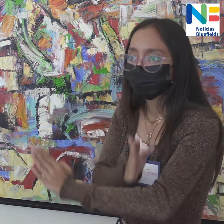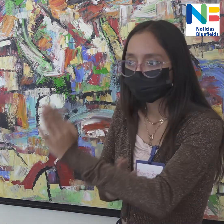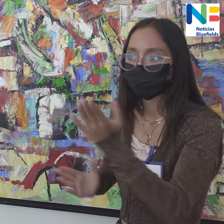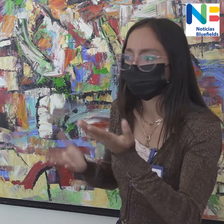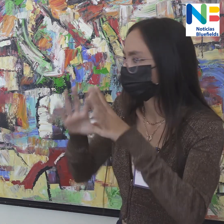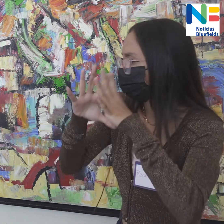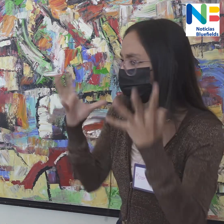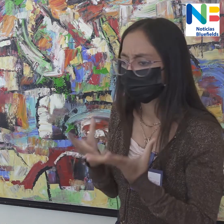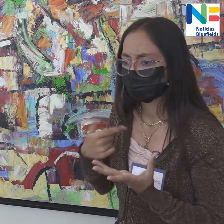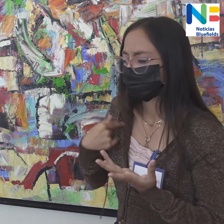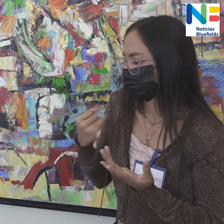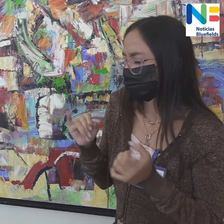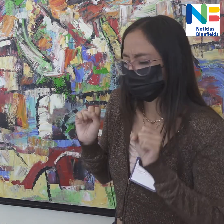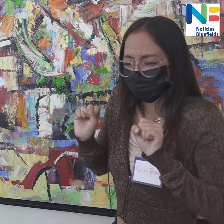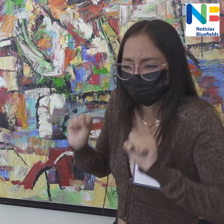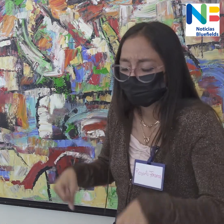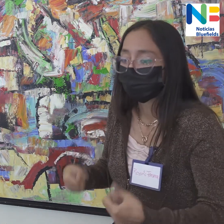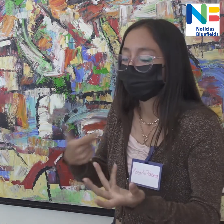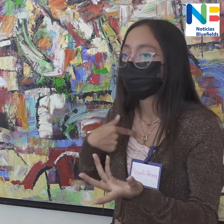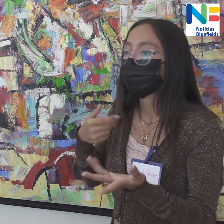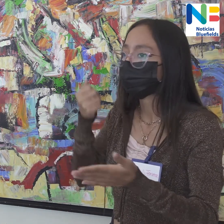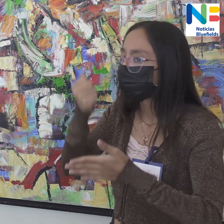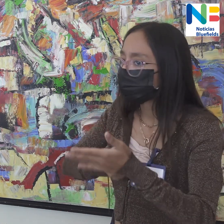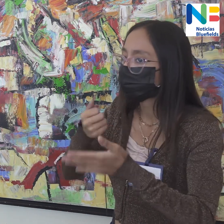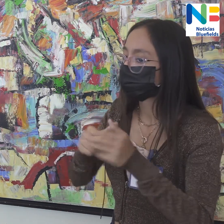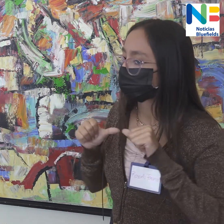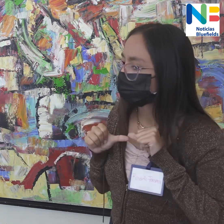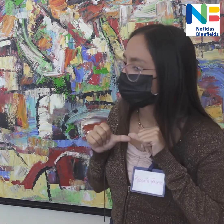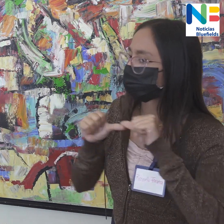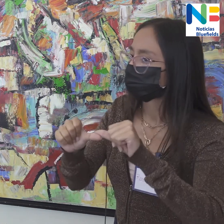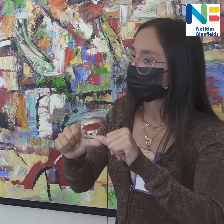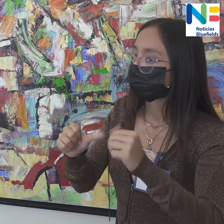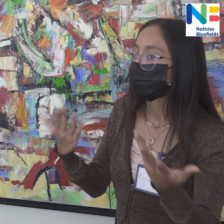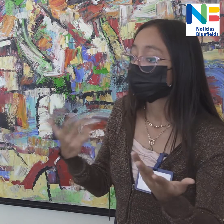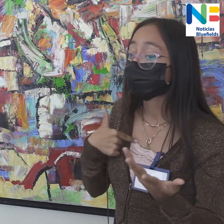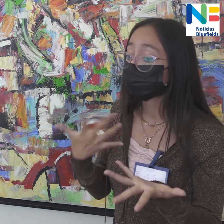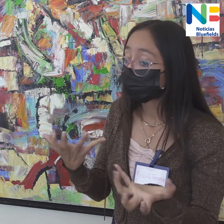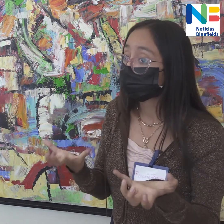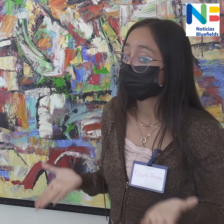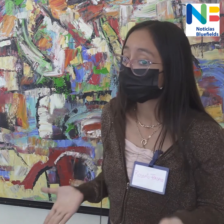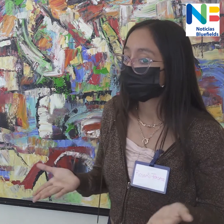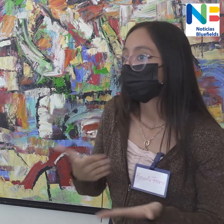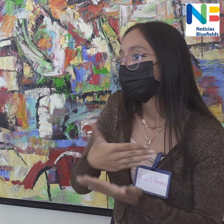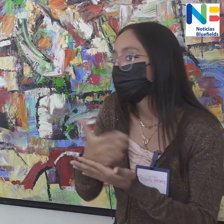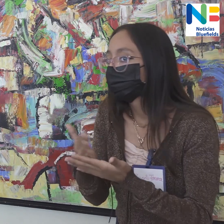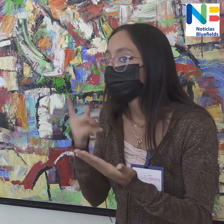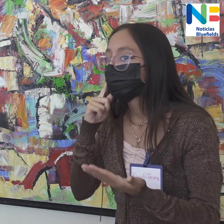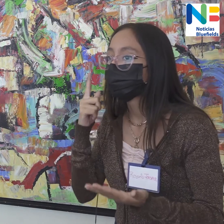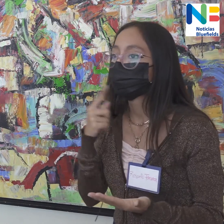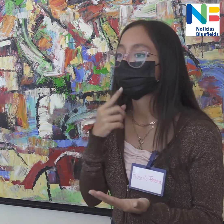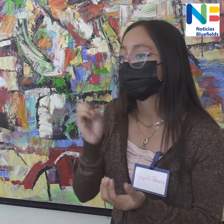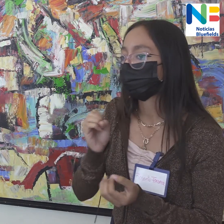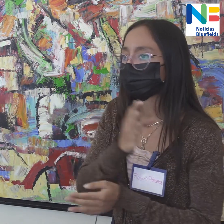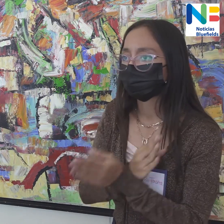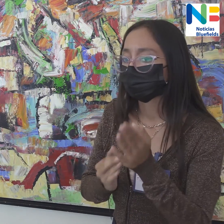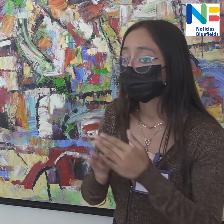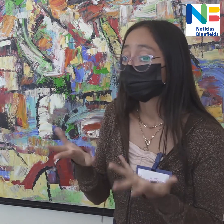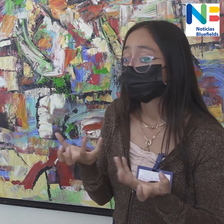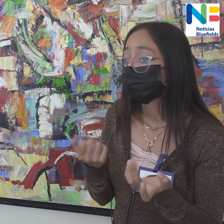la continuamos teniendo, estudié o no estudié, y creo que ha sido una lucha que nosotros podamos entrar a los estudios. Las personas con discapacidad